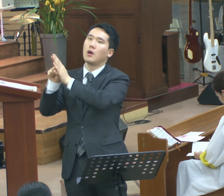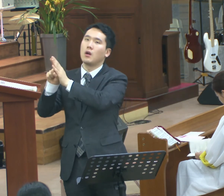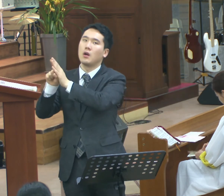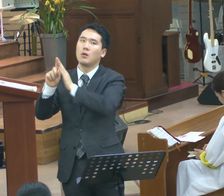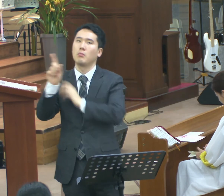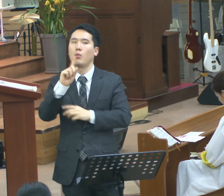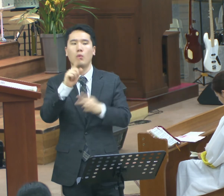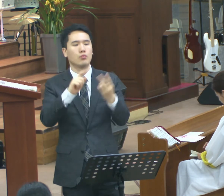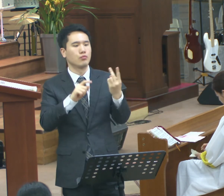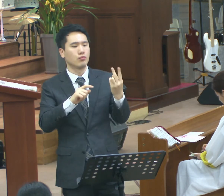깨달아야 돼요.